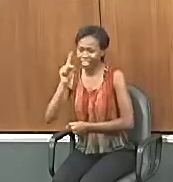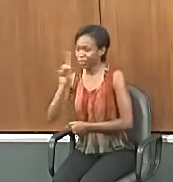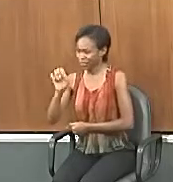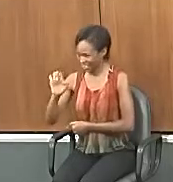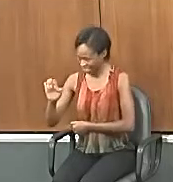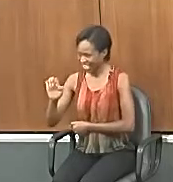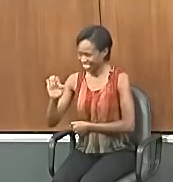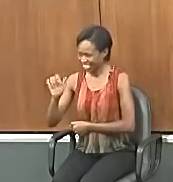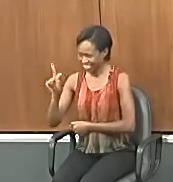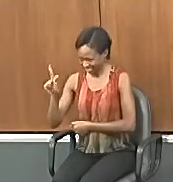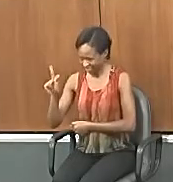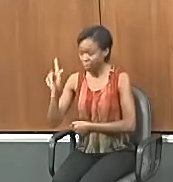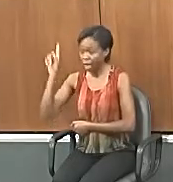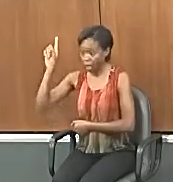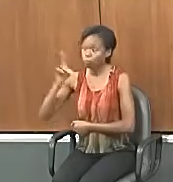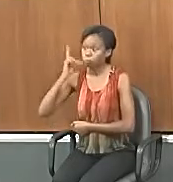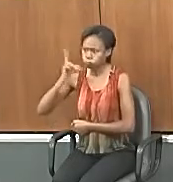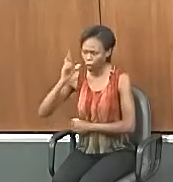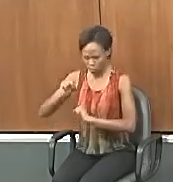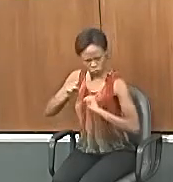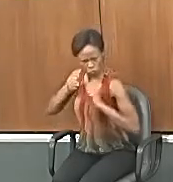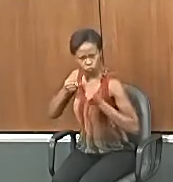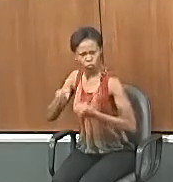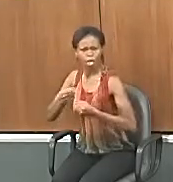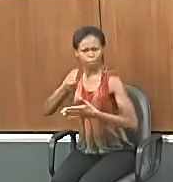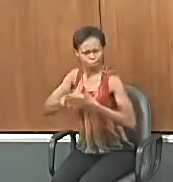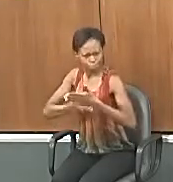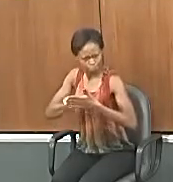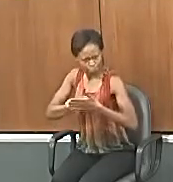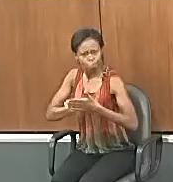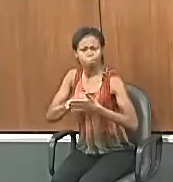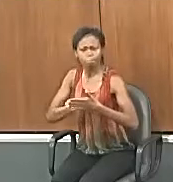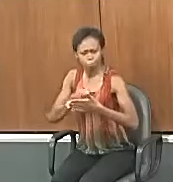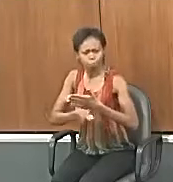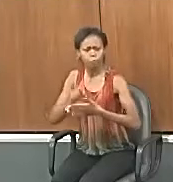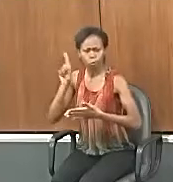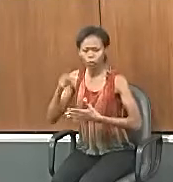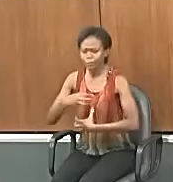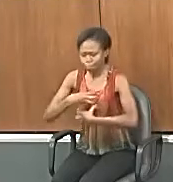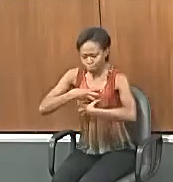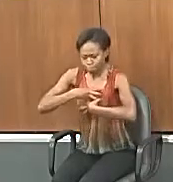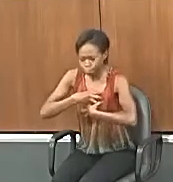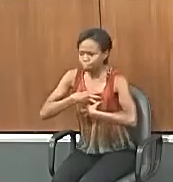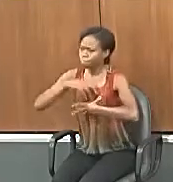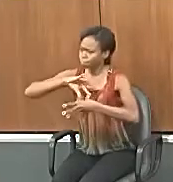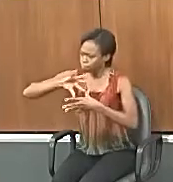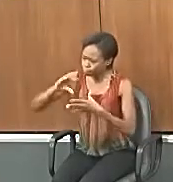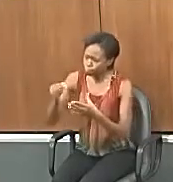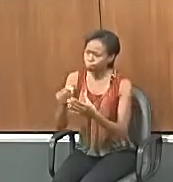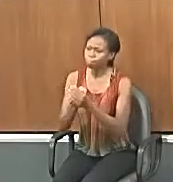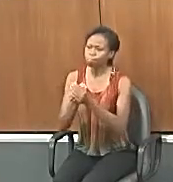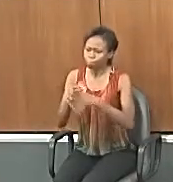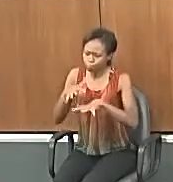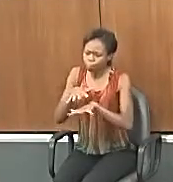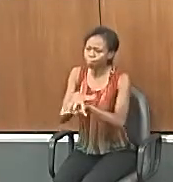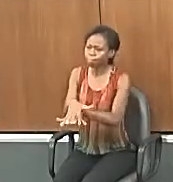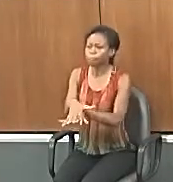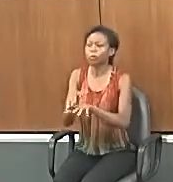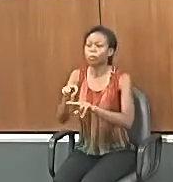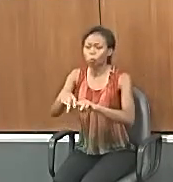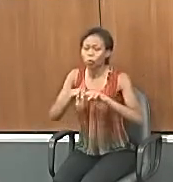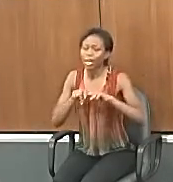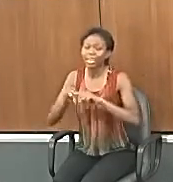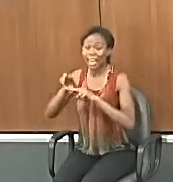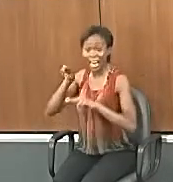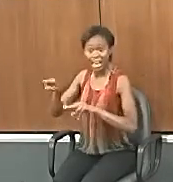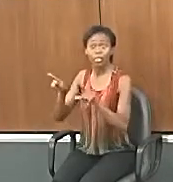que tem se esmerado a e imbuídos de um sentimento de inclusão até por conta das questões familiares